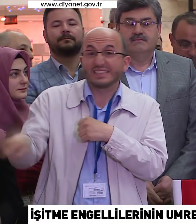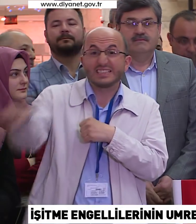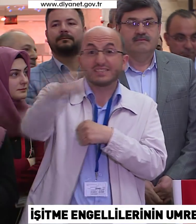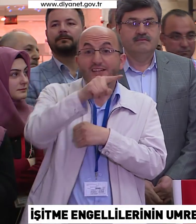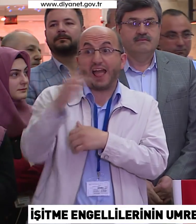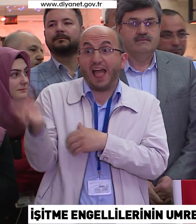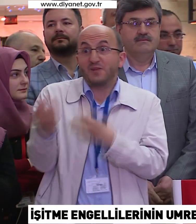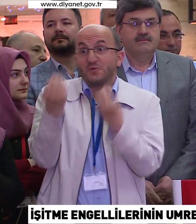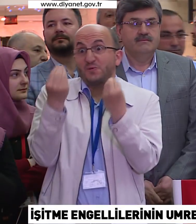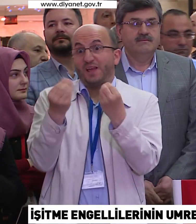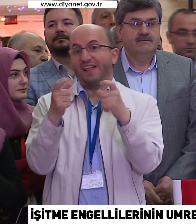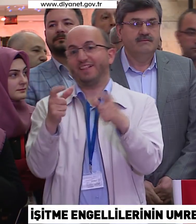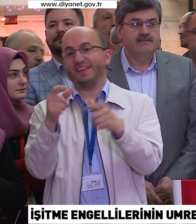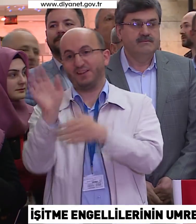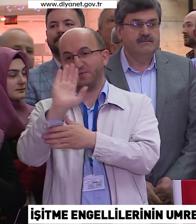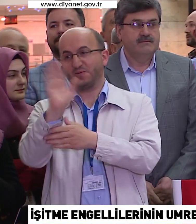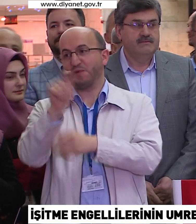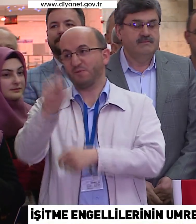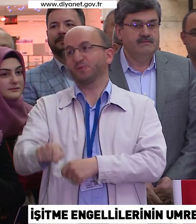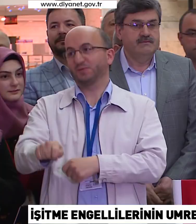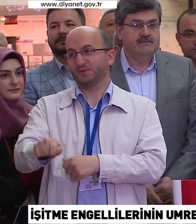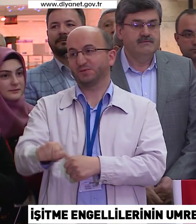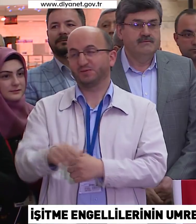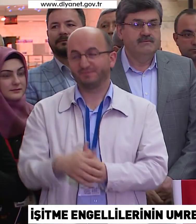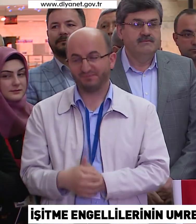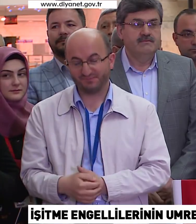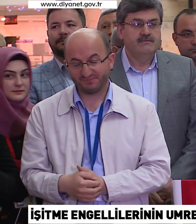sizleri en güzel yere uğurluyoruz.